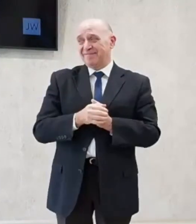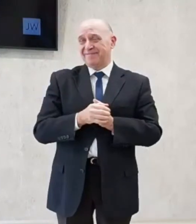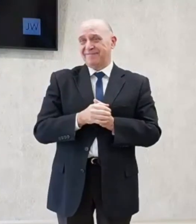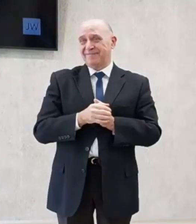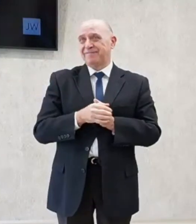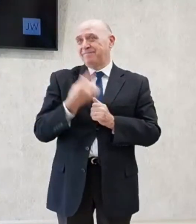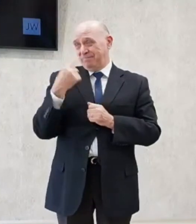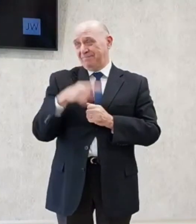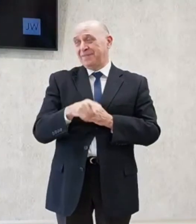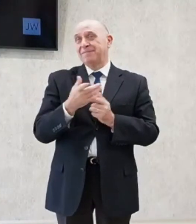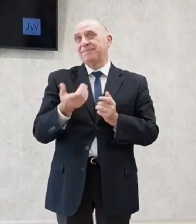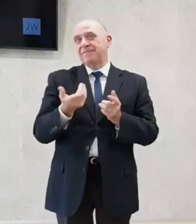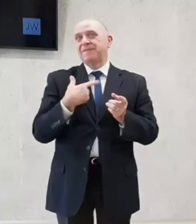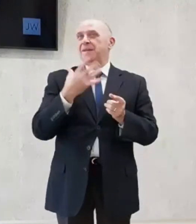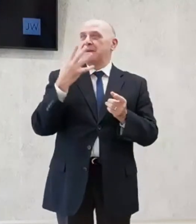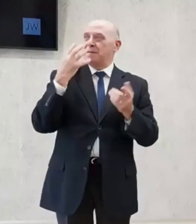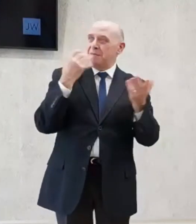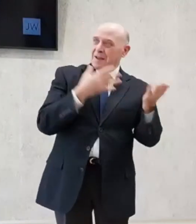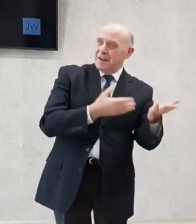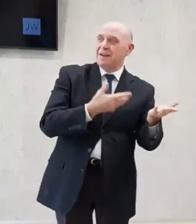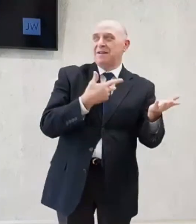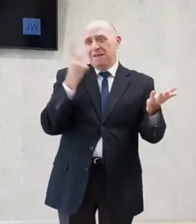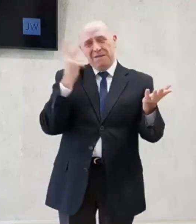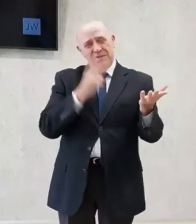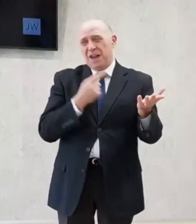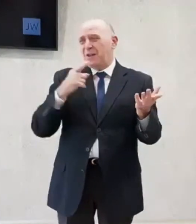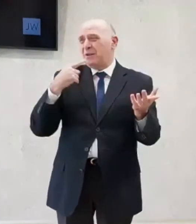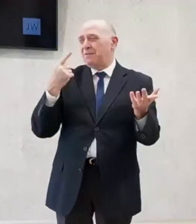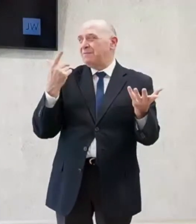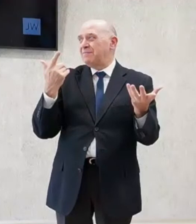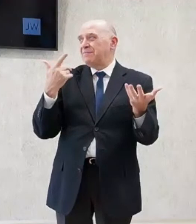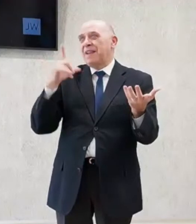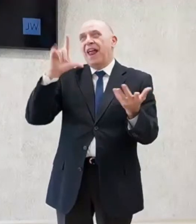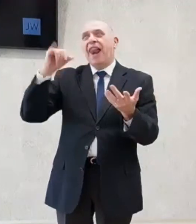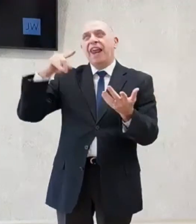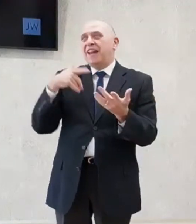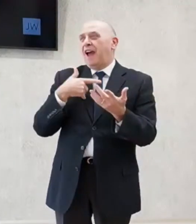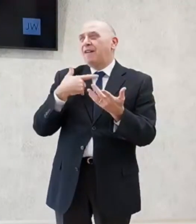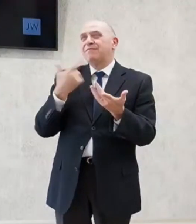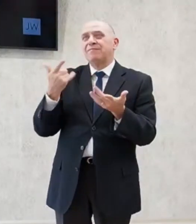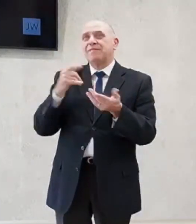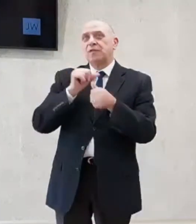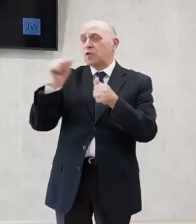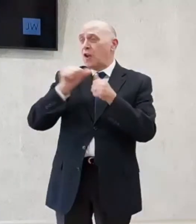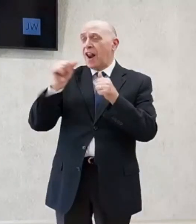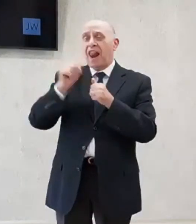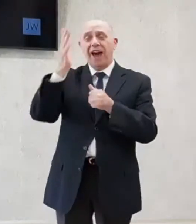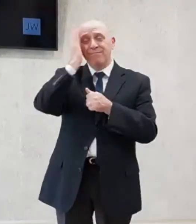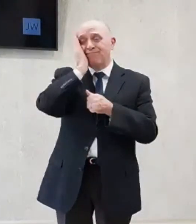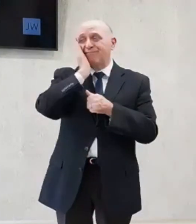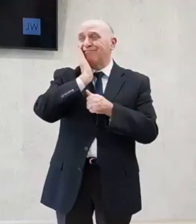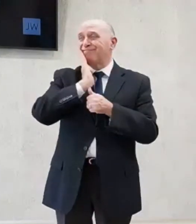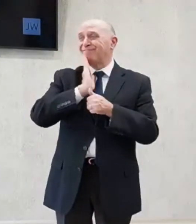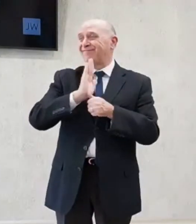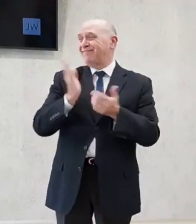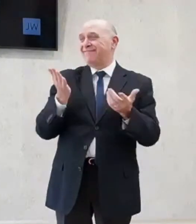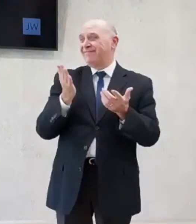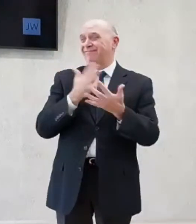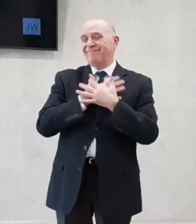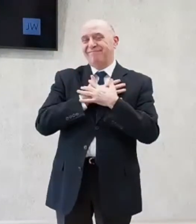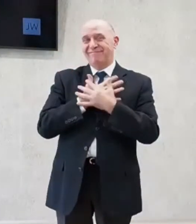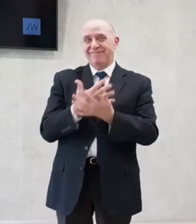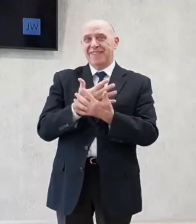persone Che cara sorella che è stata Lina vero in questi anni con la sua empatia